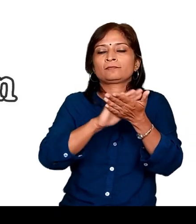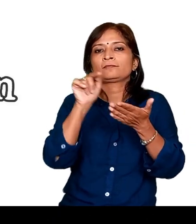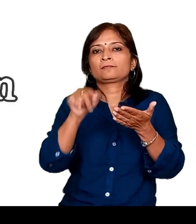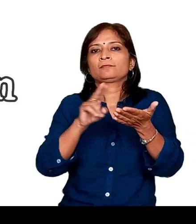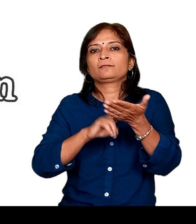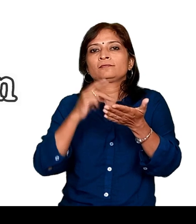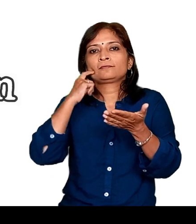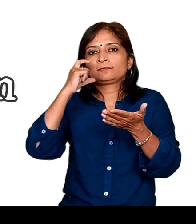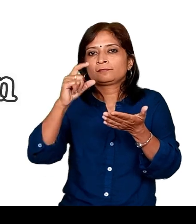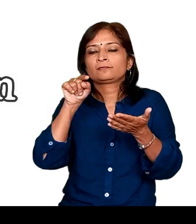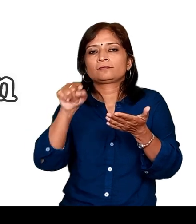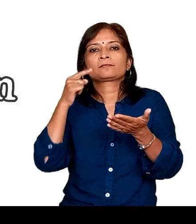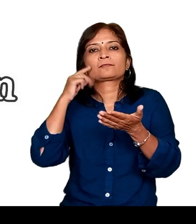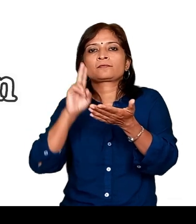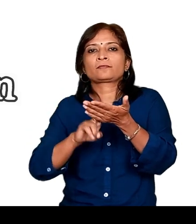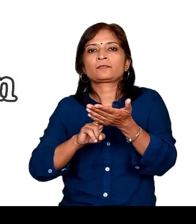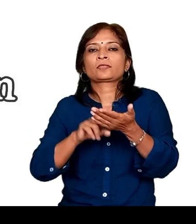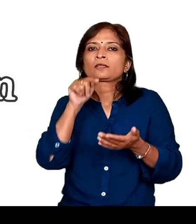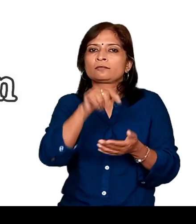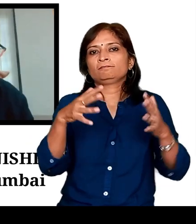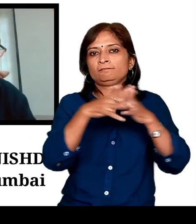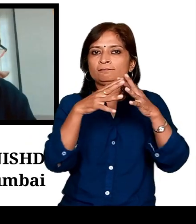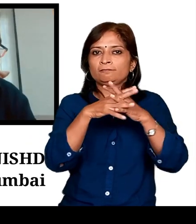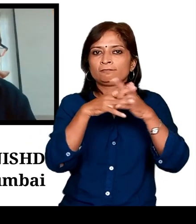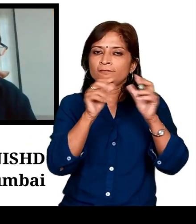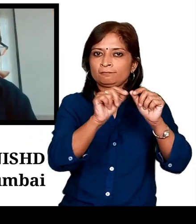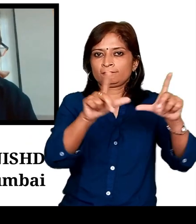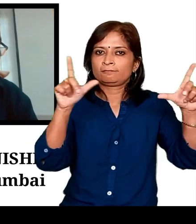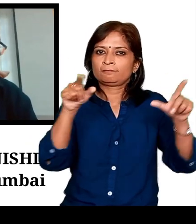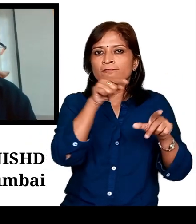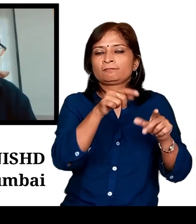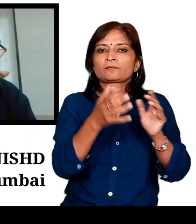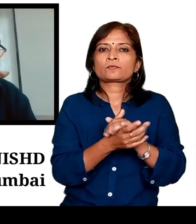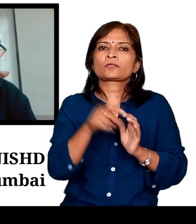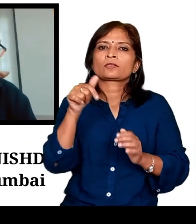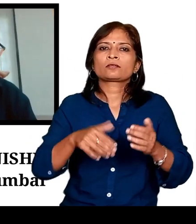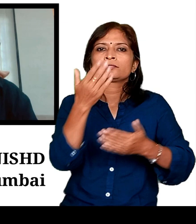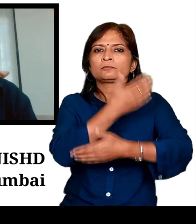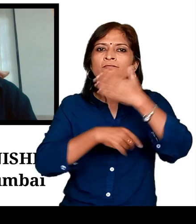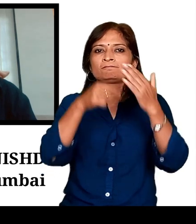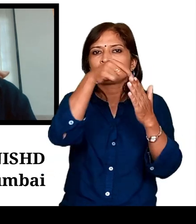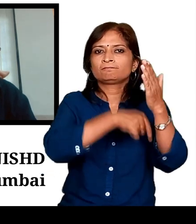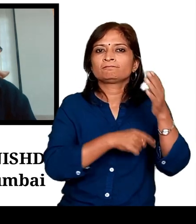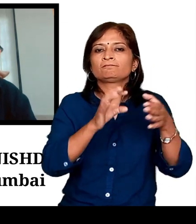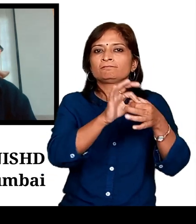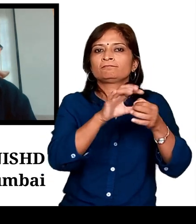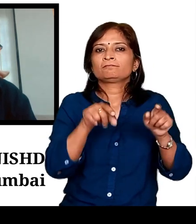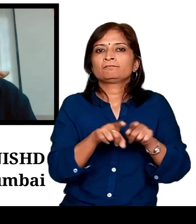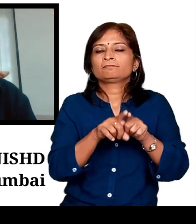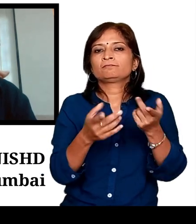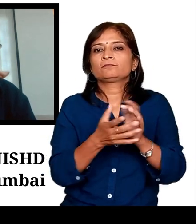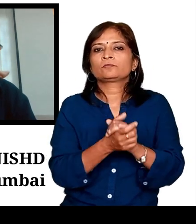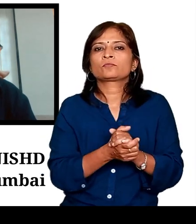www.nic.in एक वेबसाइट है, उसके साथ एक डिजेबिलिटी इंफॉर्मेशन लाइन होती है जिसे हम DIL बोलते